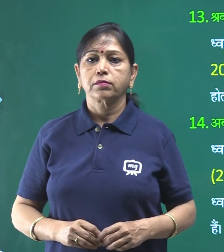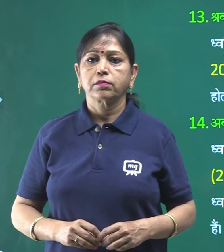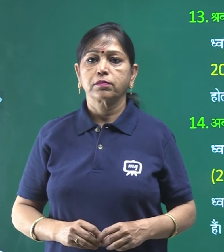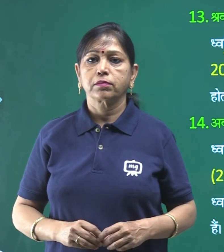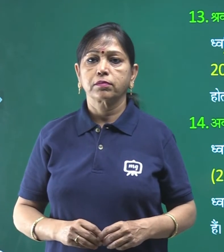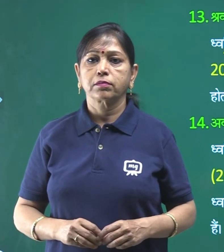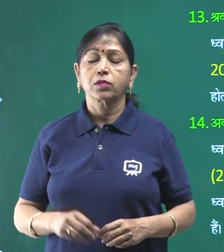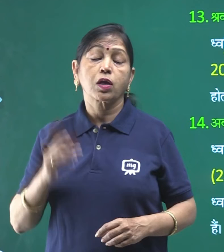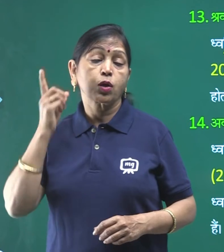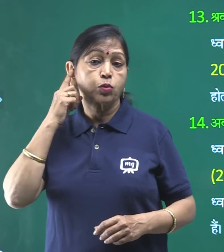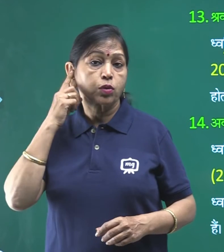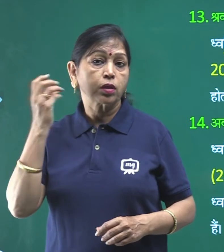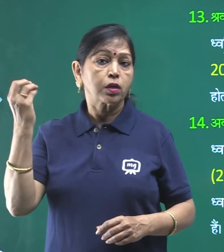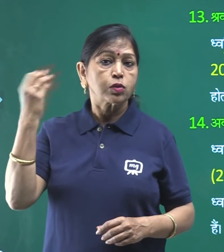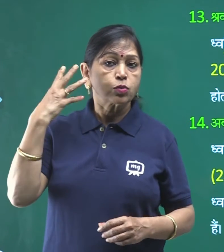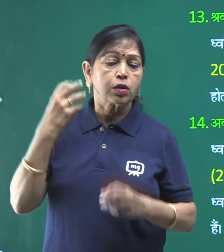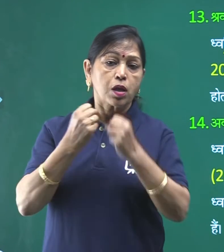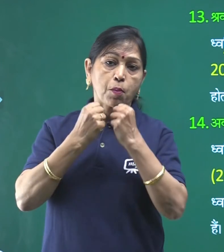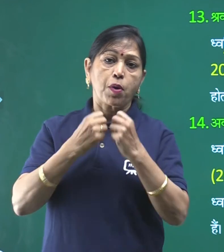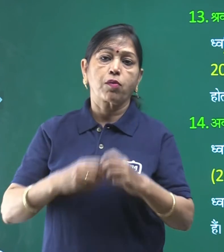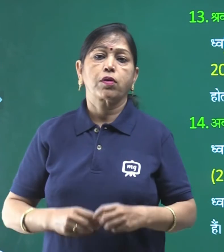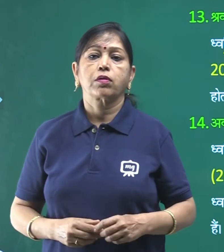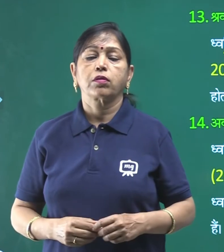ध्वनि की श्रव्यता का प्रयास